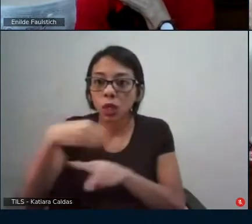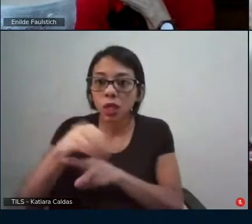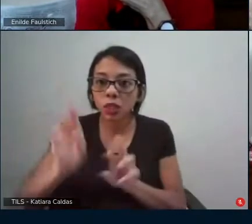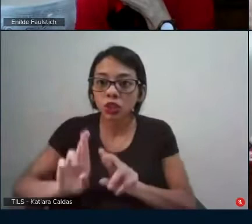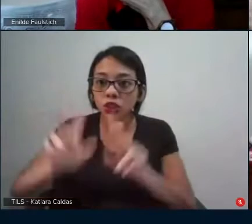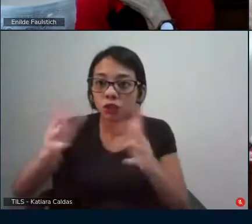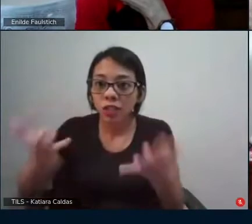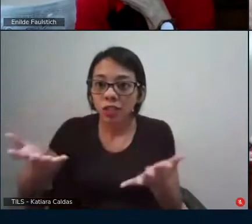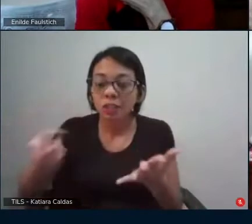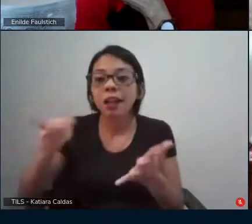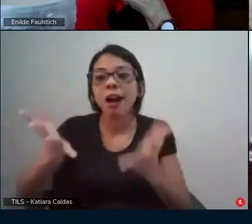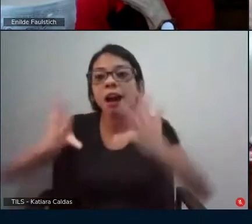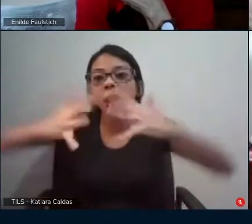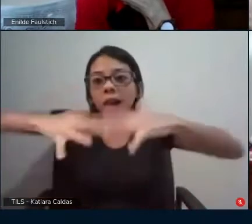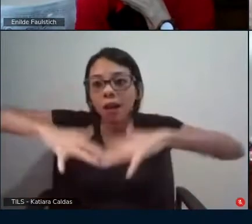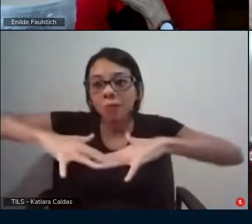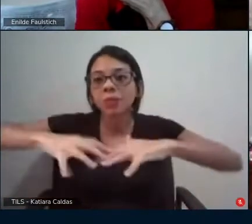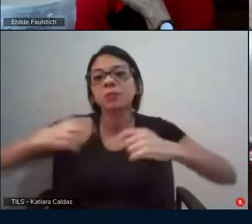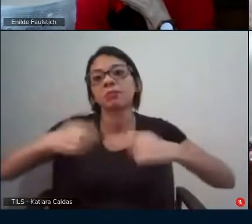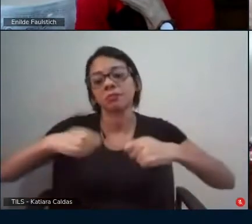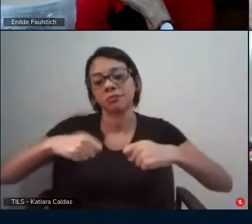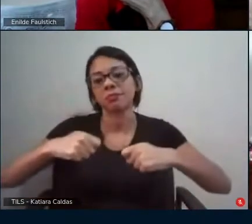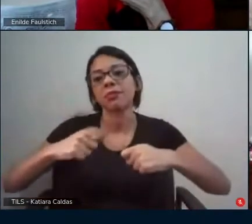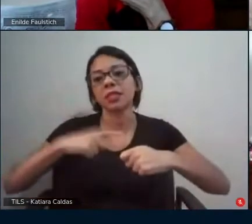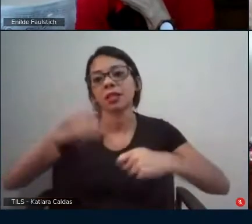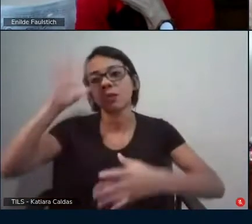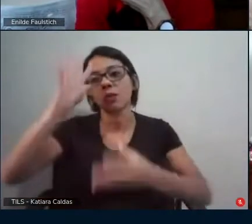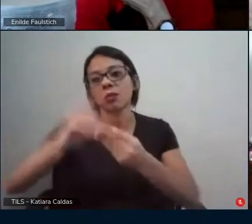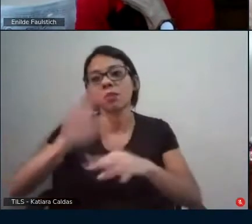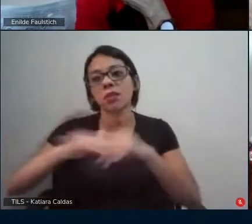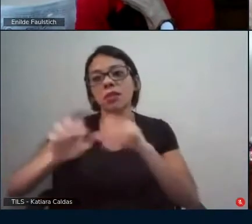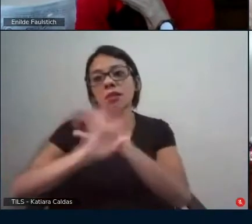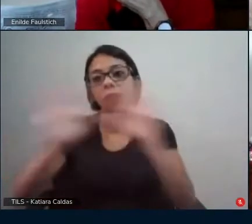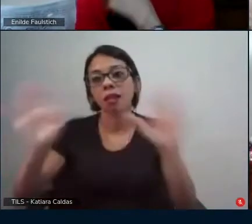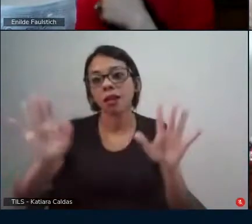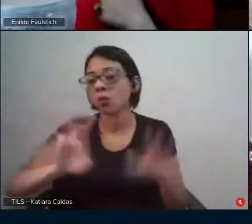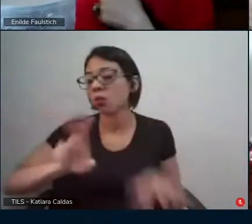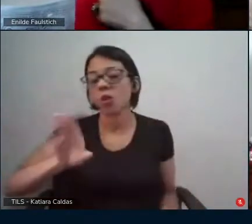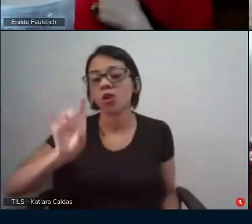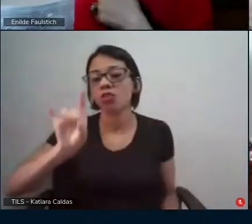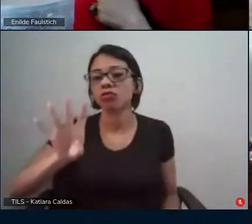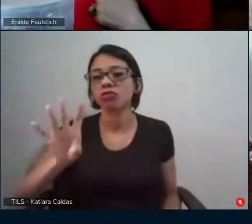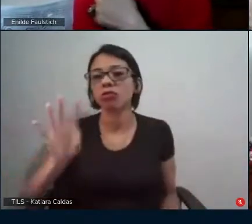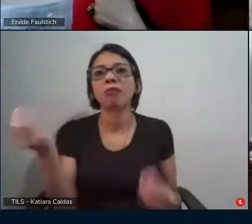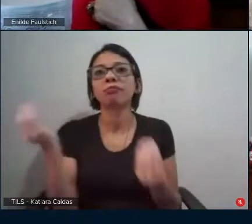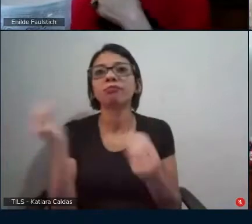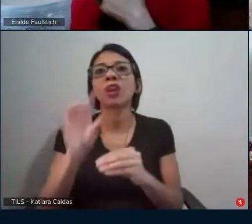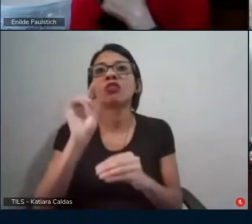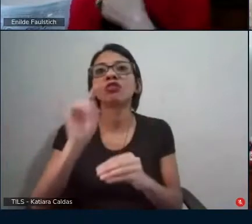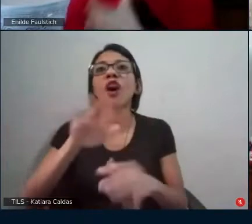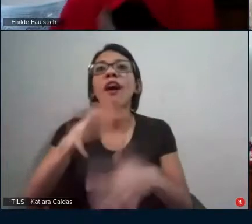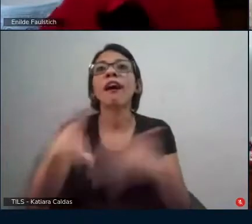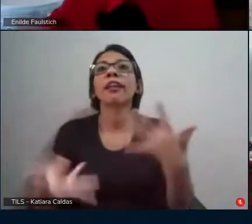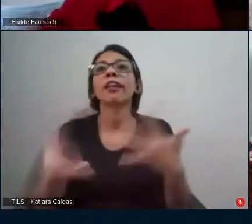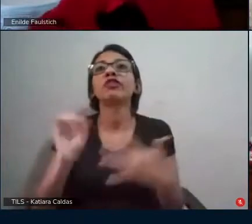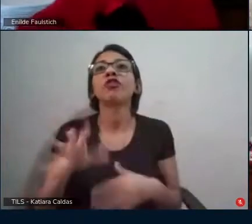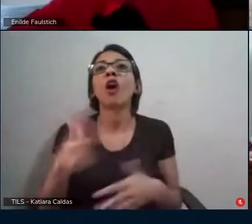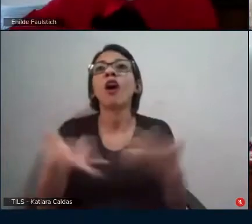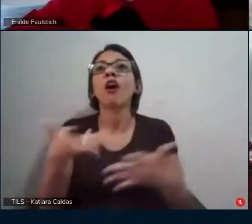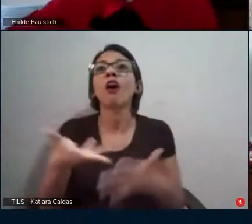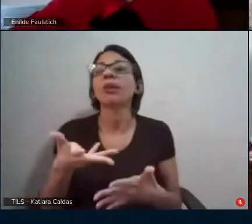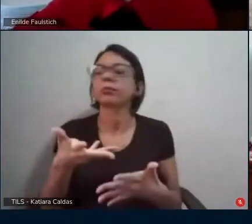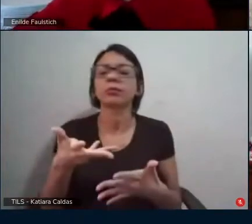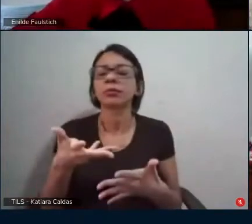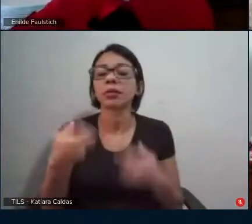distintas, essa harmonização ela precisa ser compreendida, que não é apenas inserir língua de sinais, que ela precisa